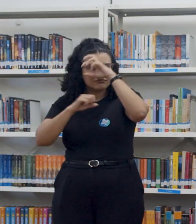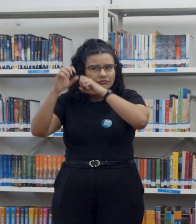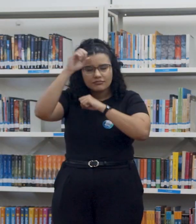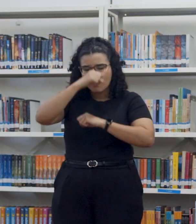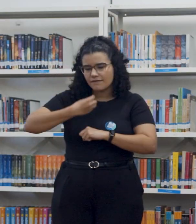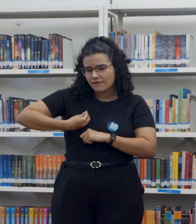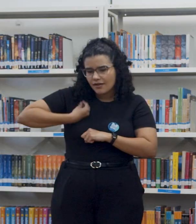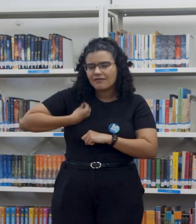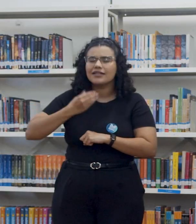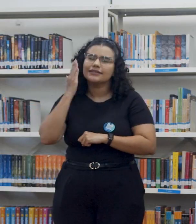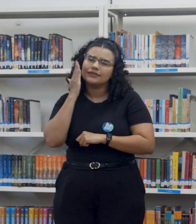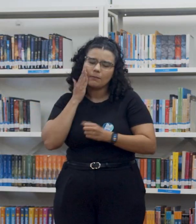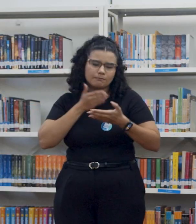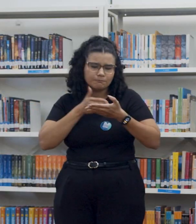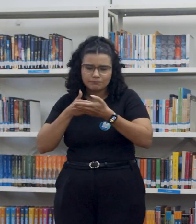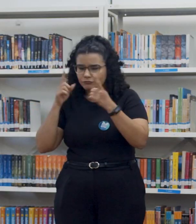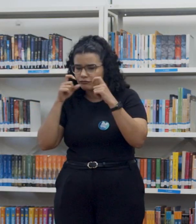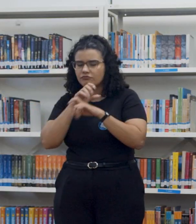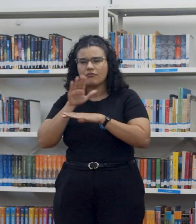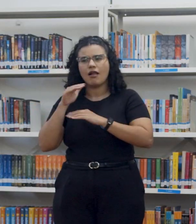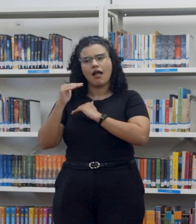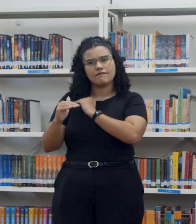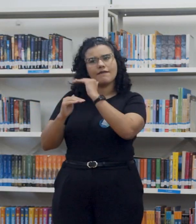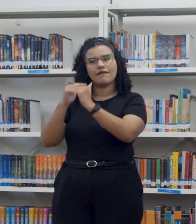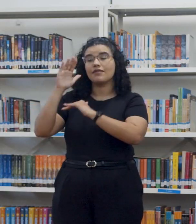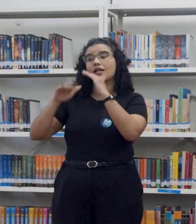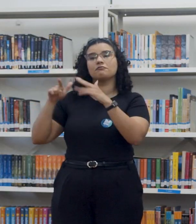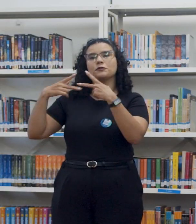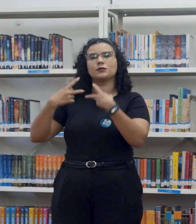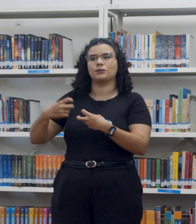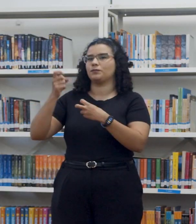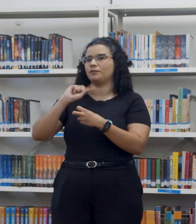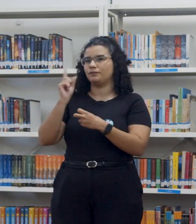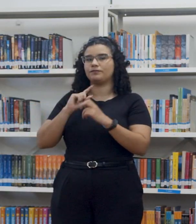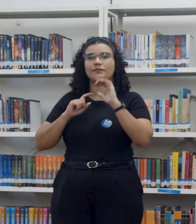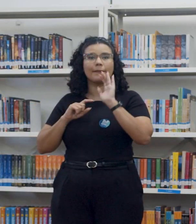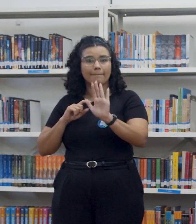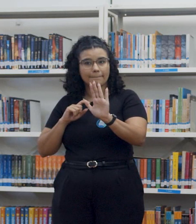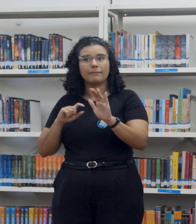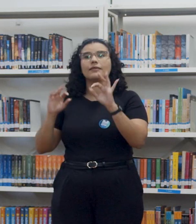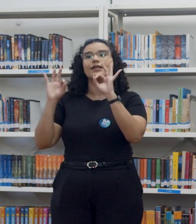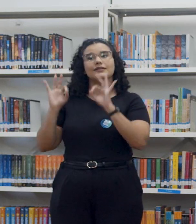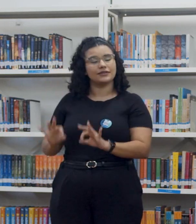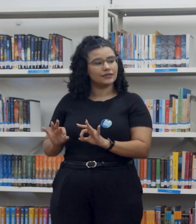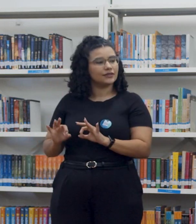das dificuldades, ela vai evoluindo, mesmo que não perceba. Mas, com certeza, as pessoas